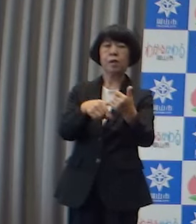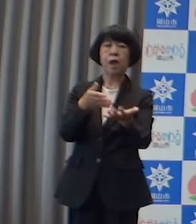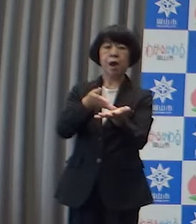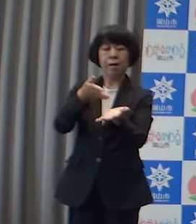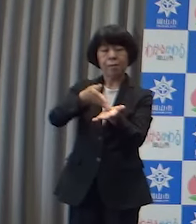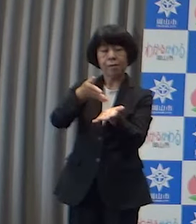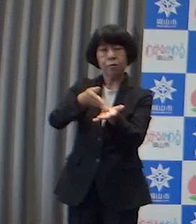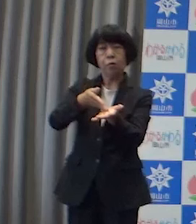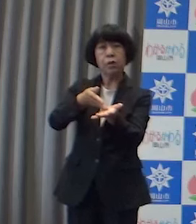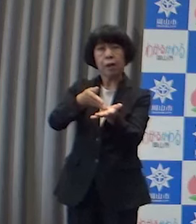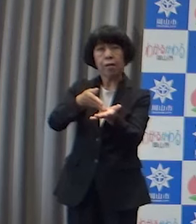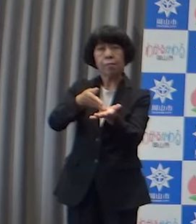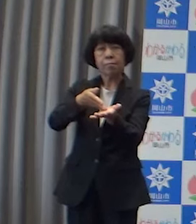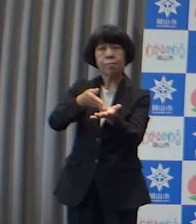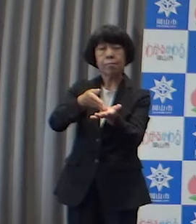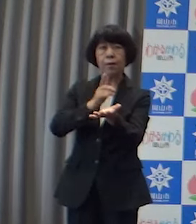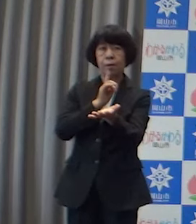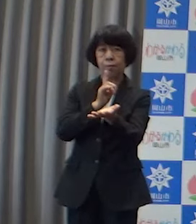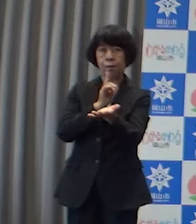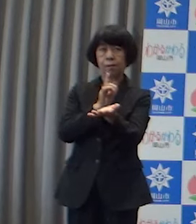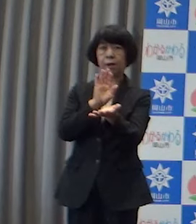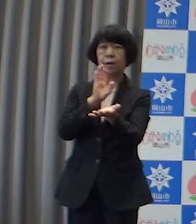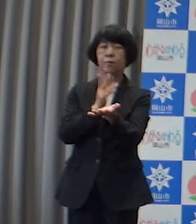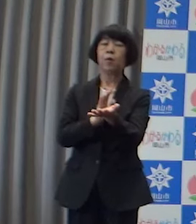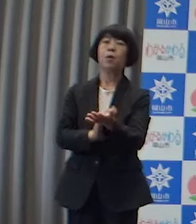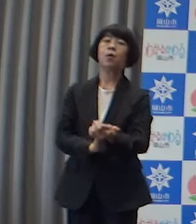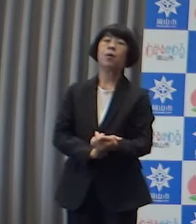私としてはですね、